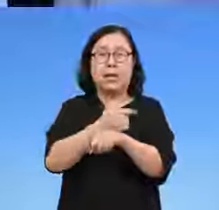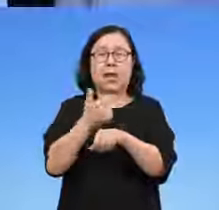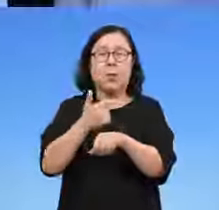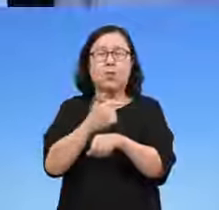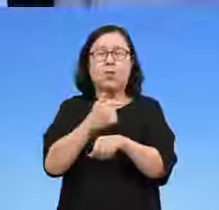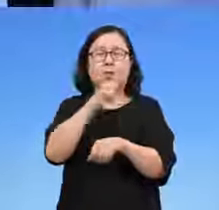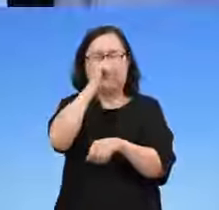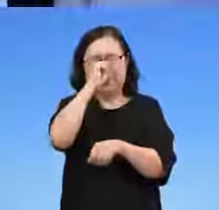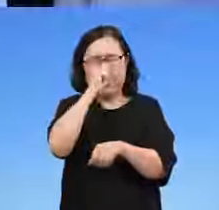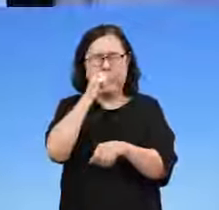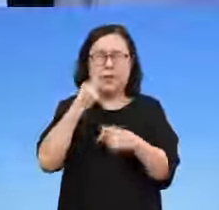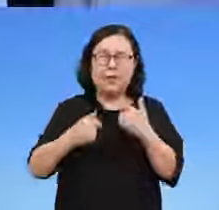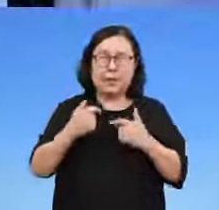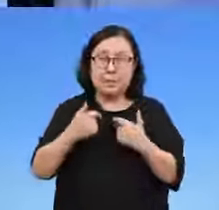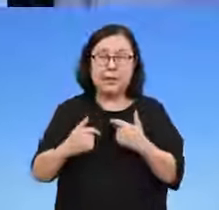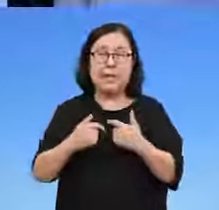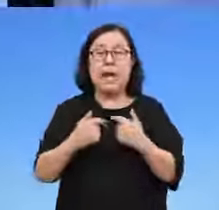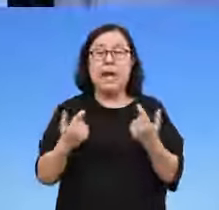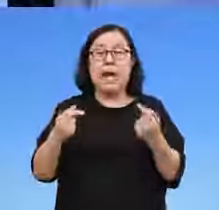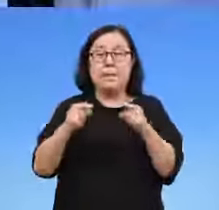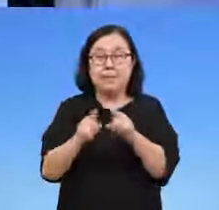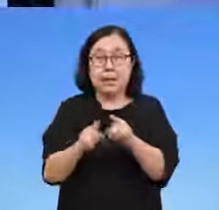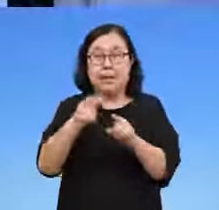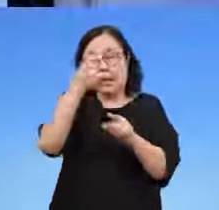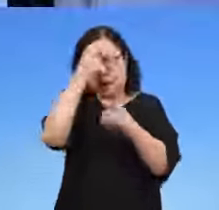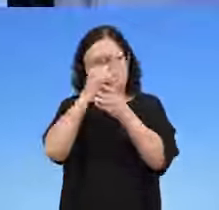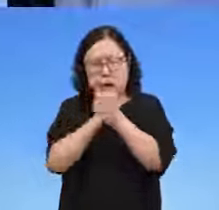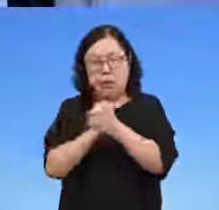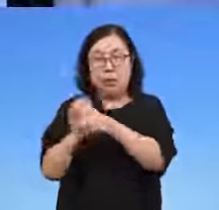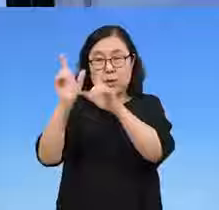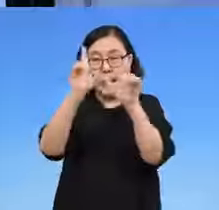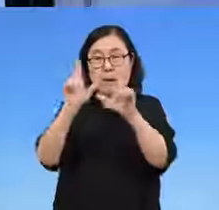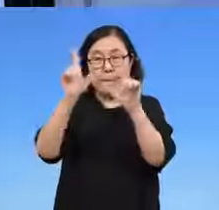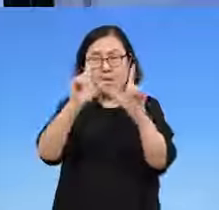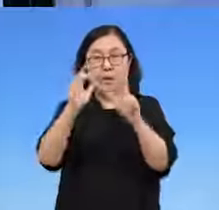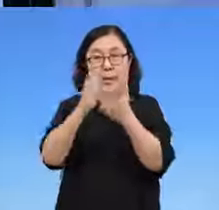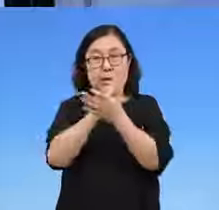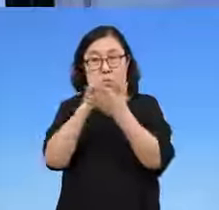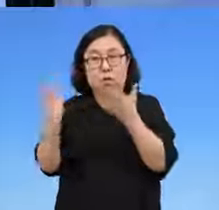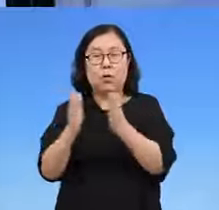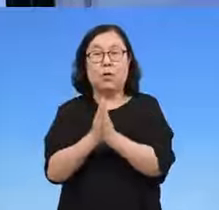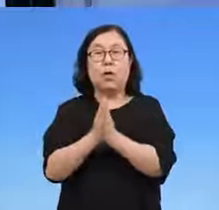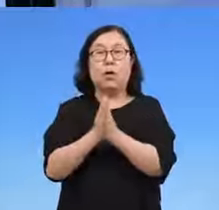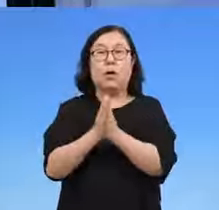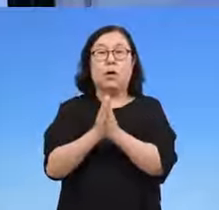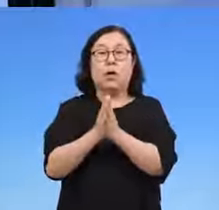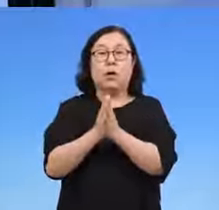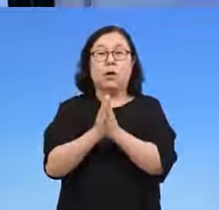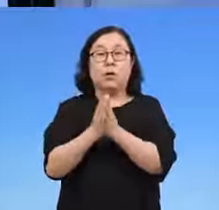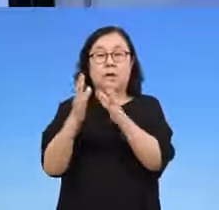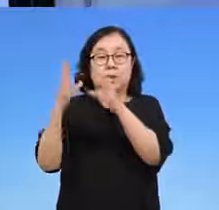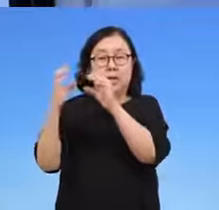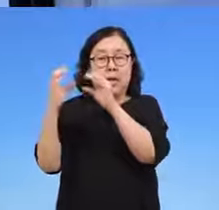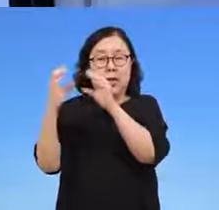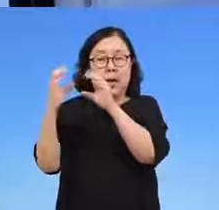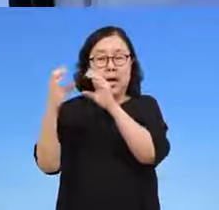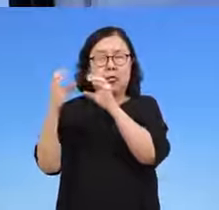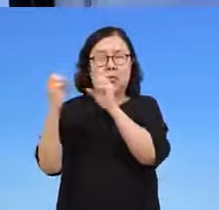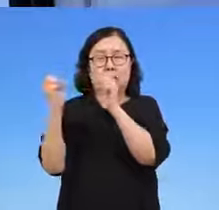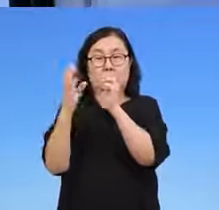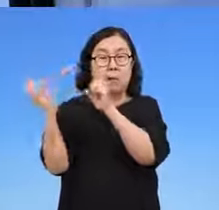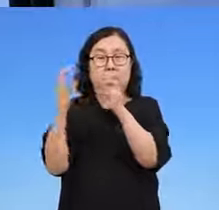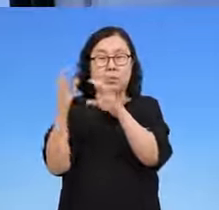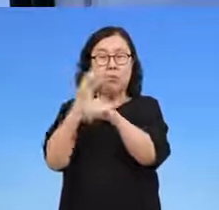행복하고 기뻤다. 같이 기도하고 삶을 나누고 너무 감사했다. 화질도 의사표현도 정확하게